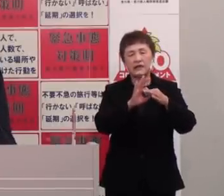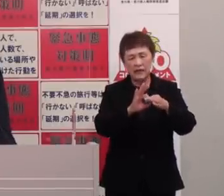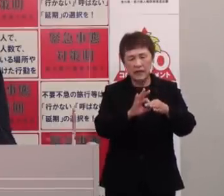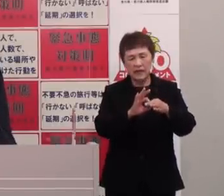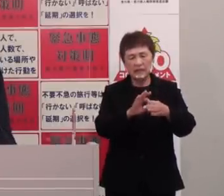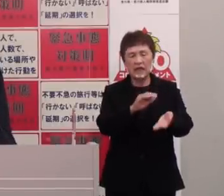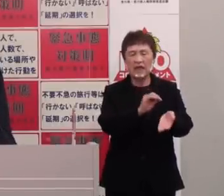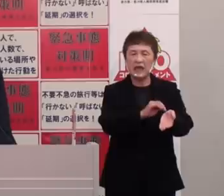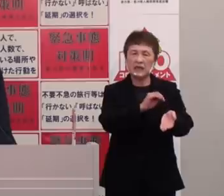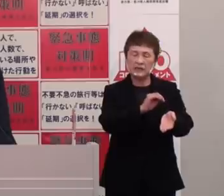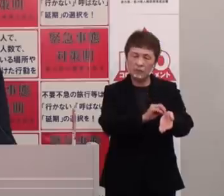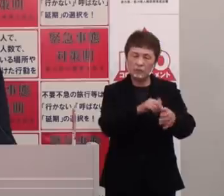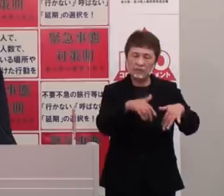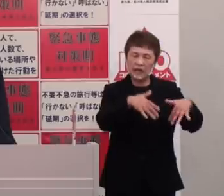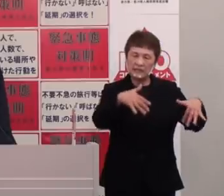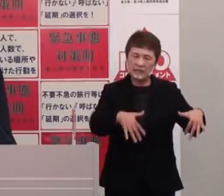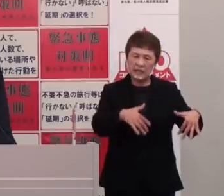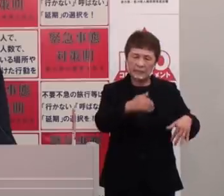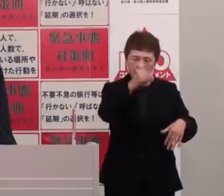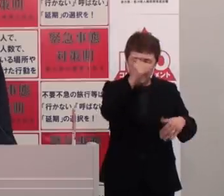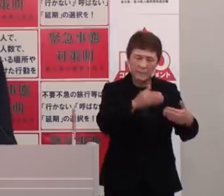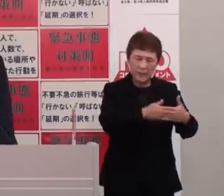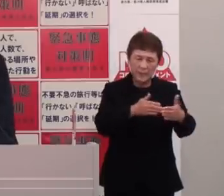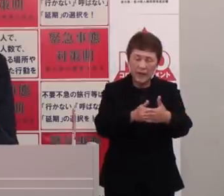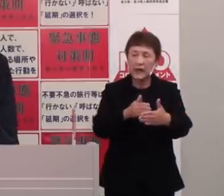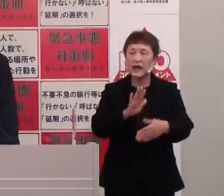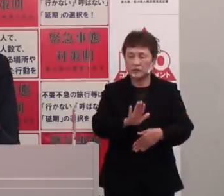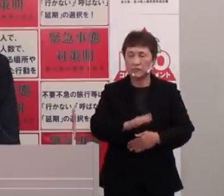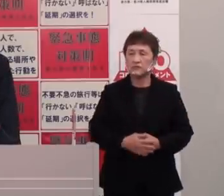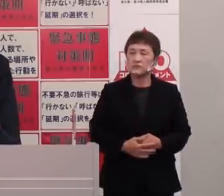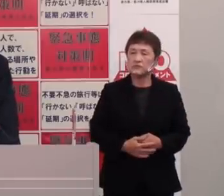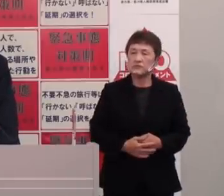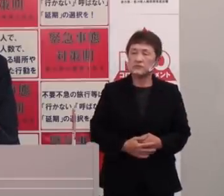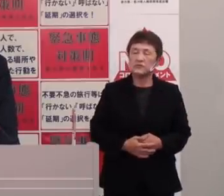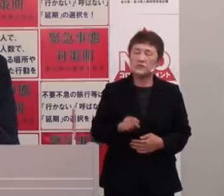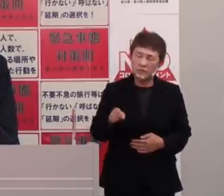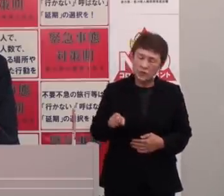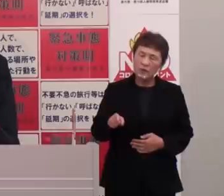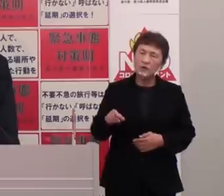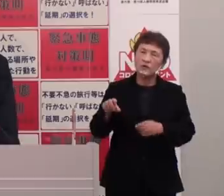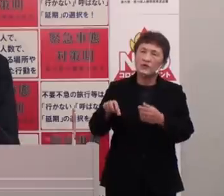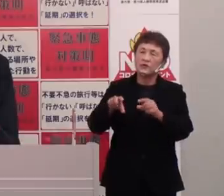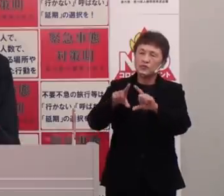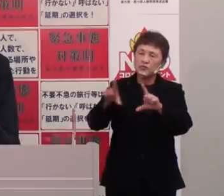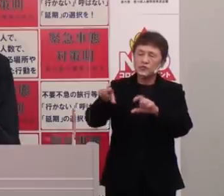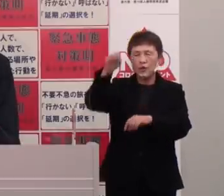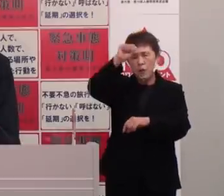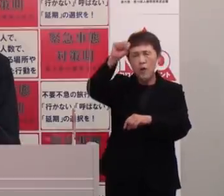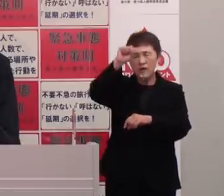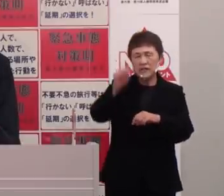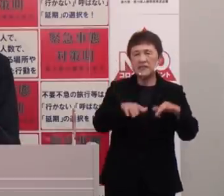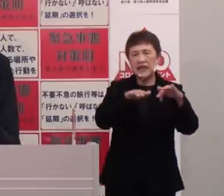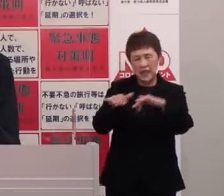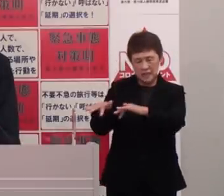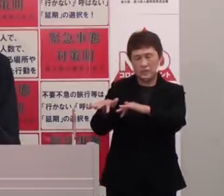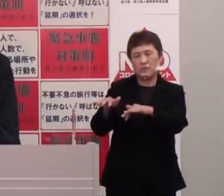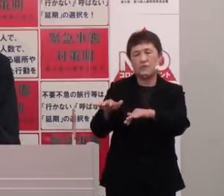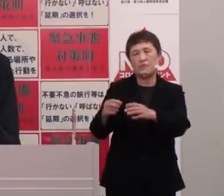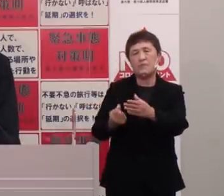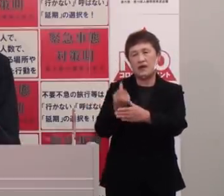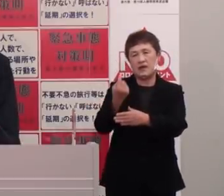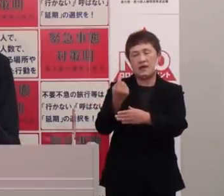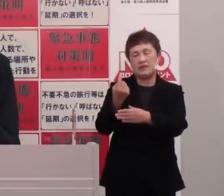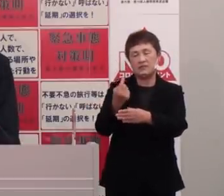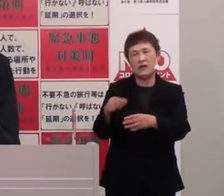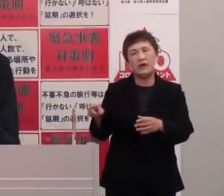療体制っていうのが逼迫されて、ひいてはその一般の医療っていうのに影響が出るというようなことも、これ